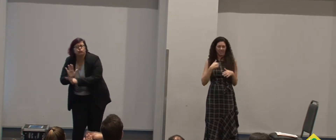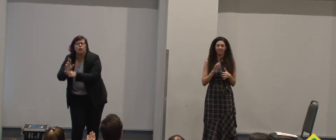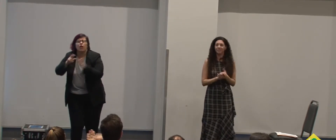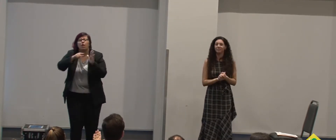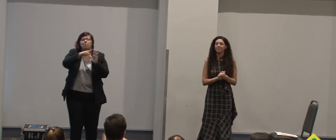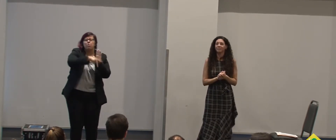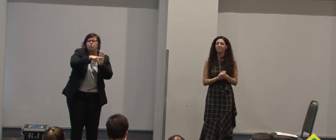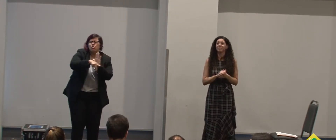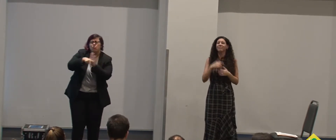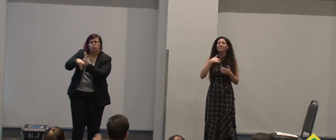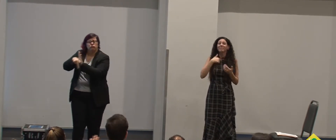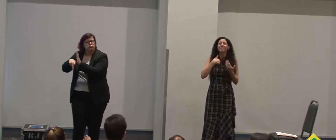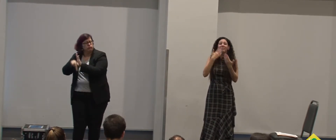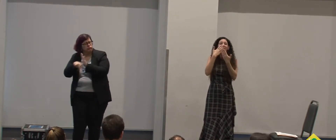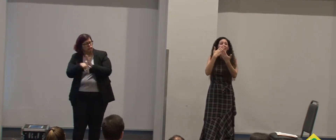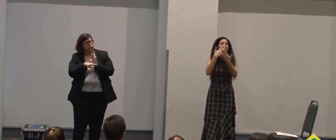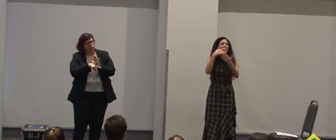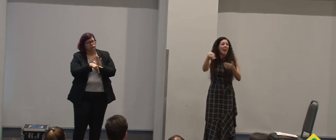Também